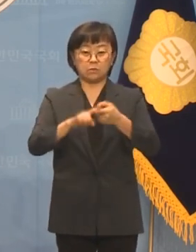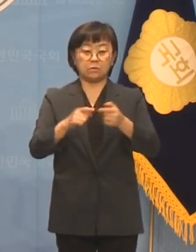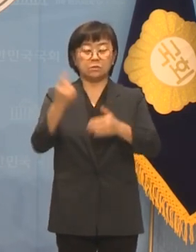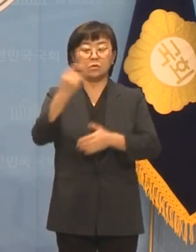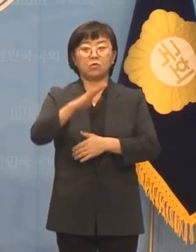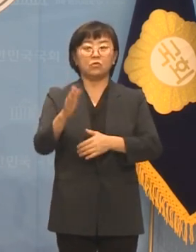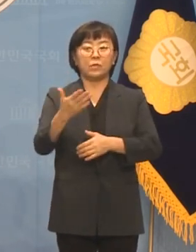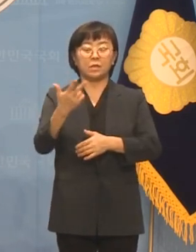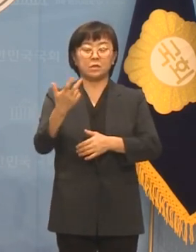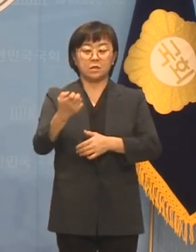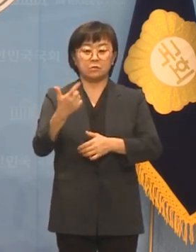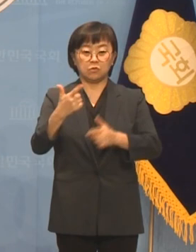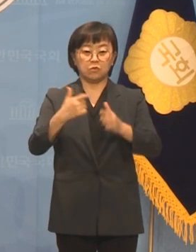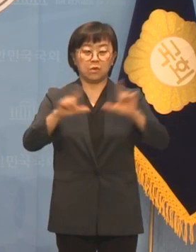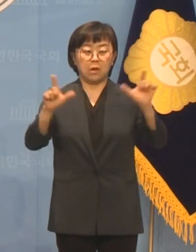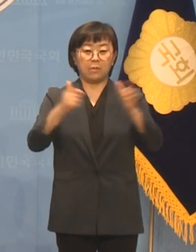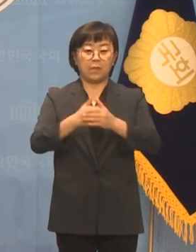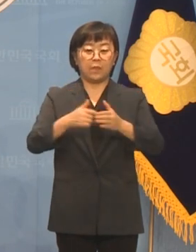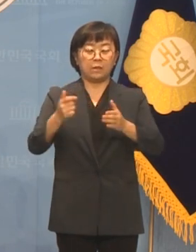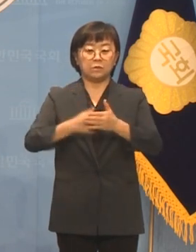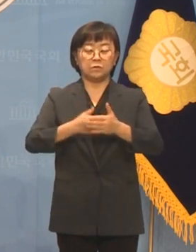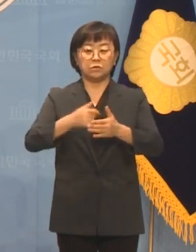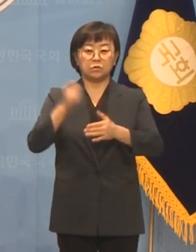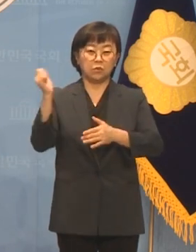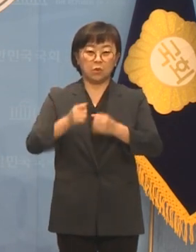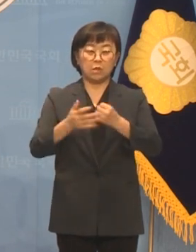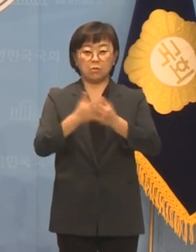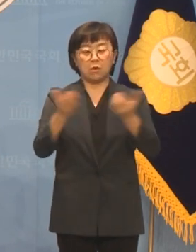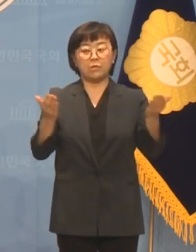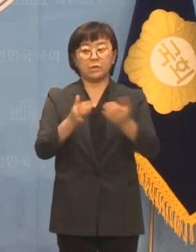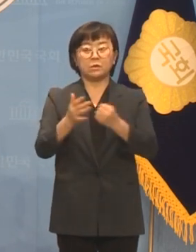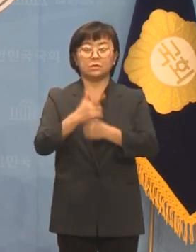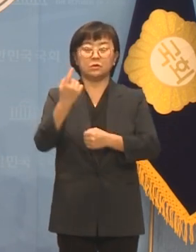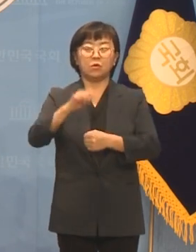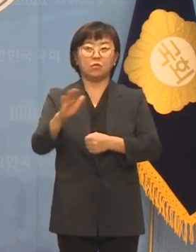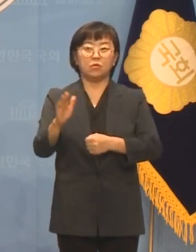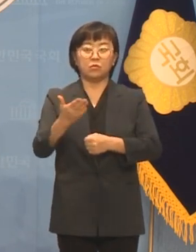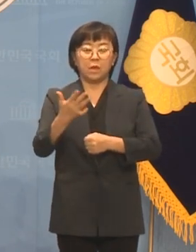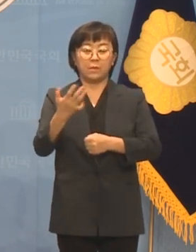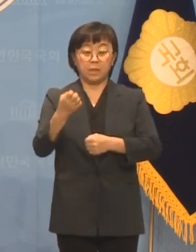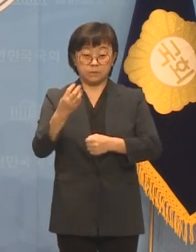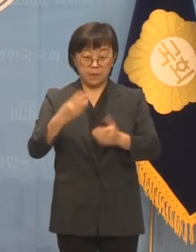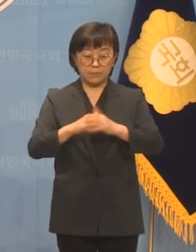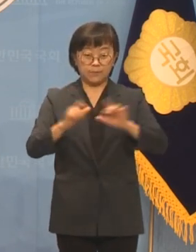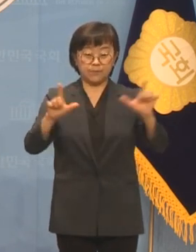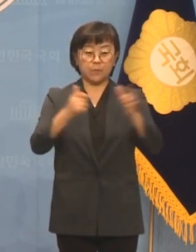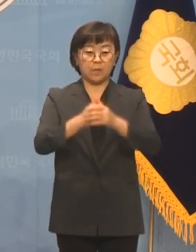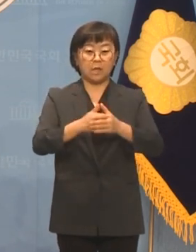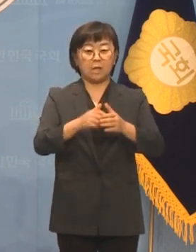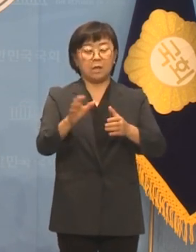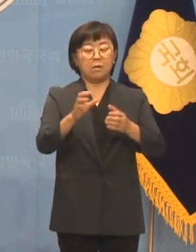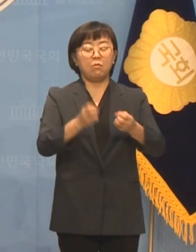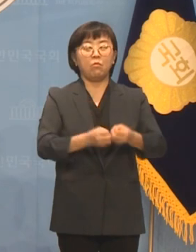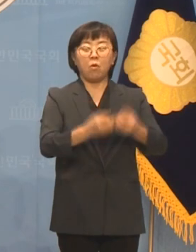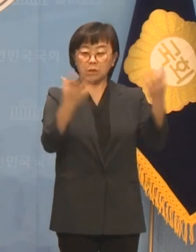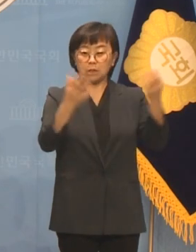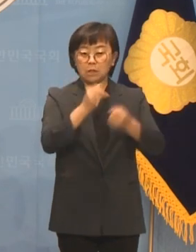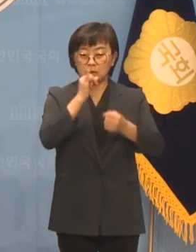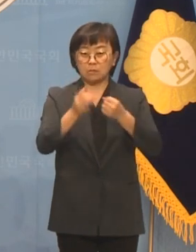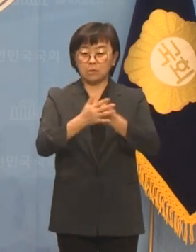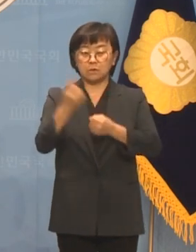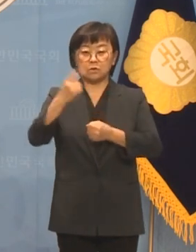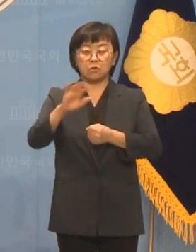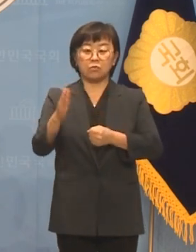1976년 판문점 도끼 만행 사건 1983년 아웅산 폭탄 테러 사건